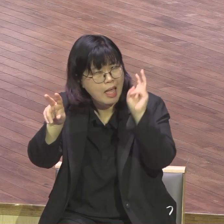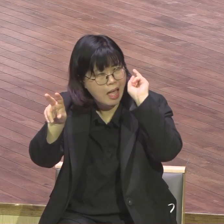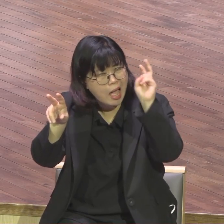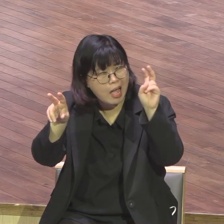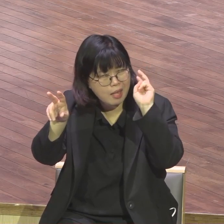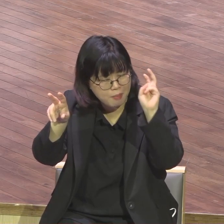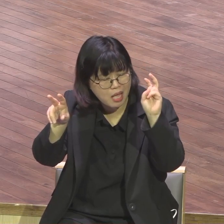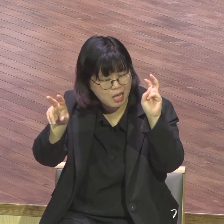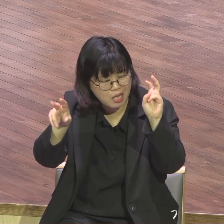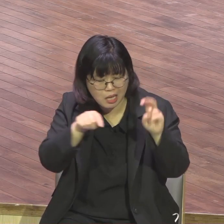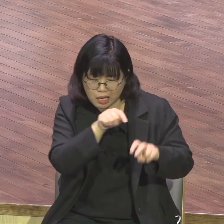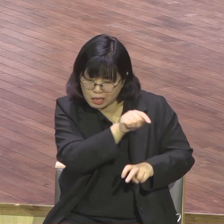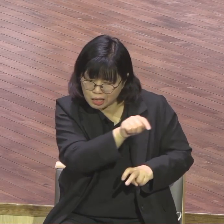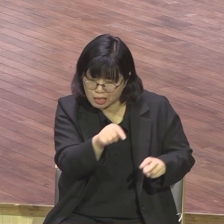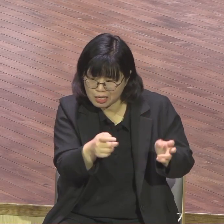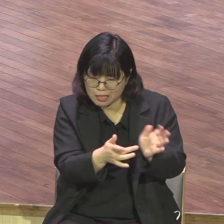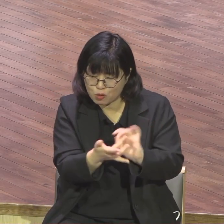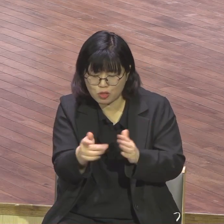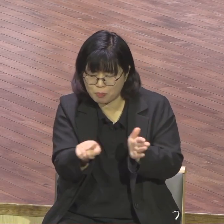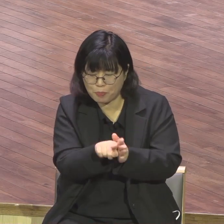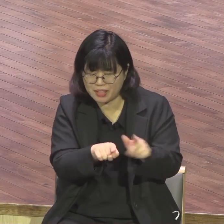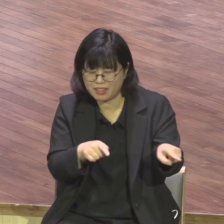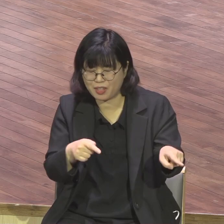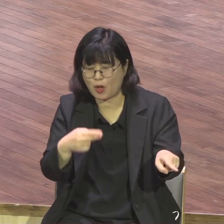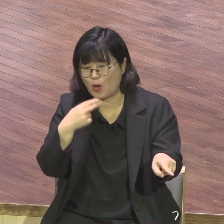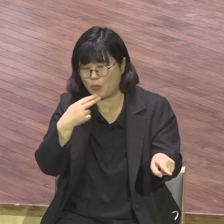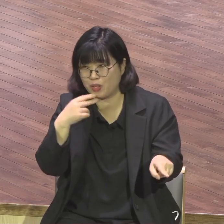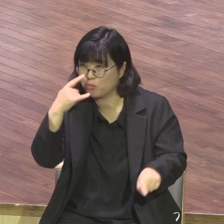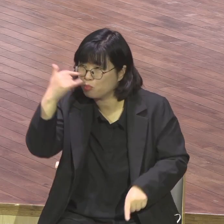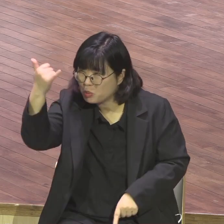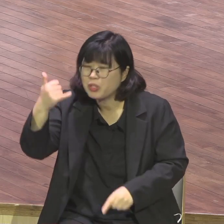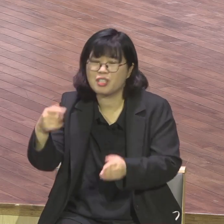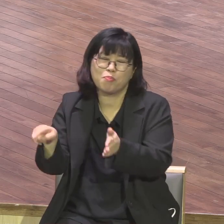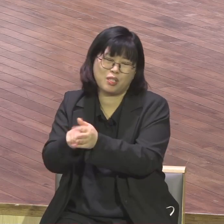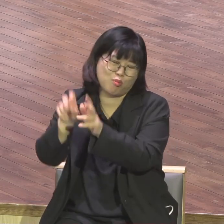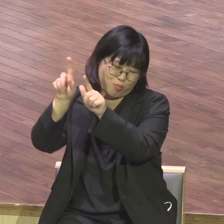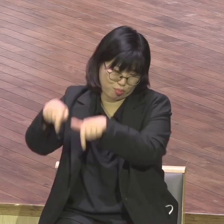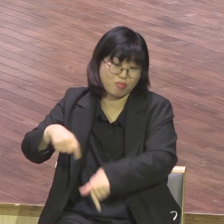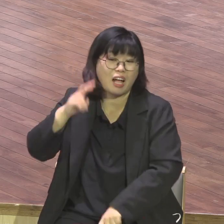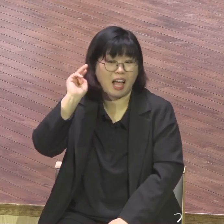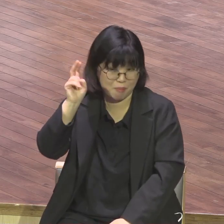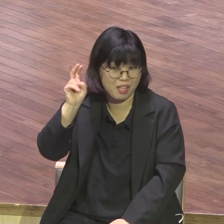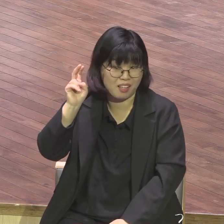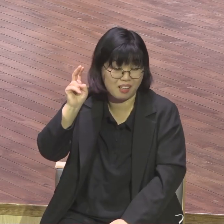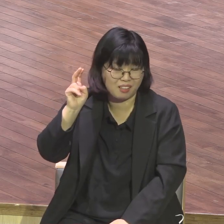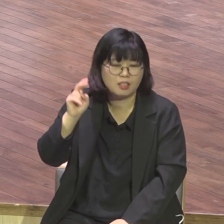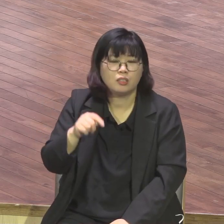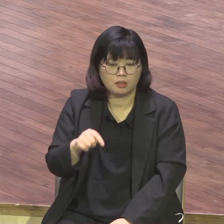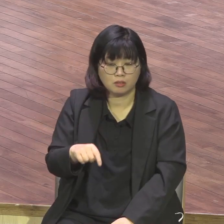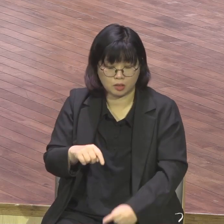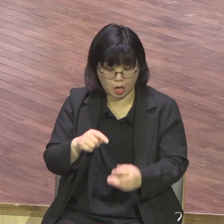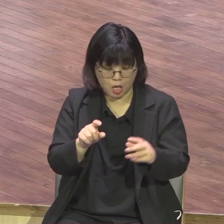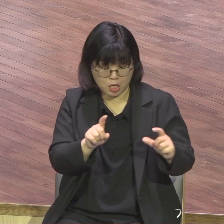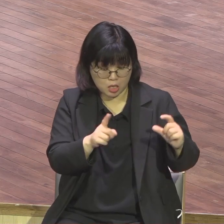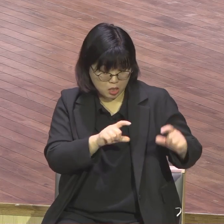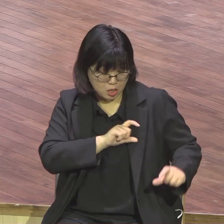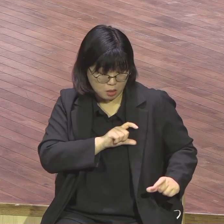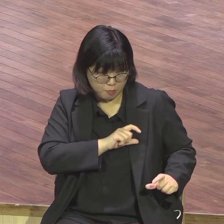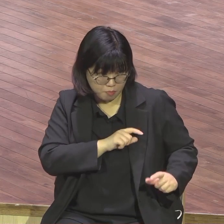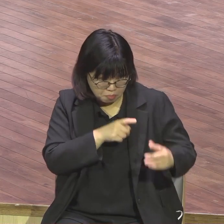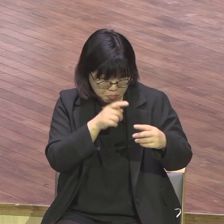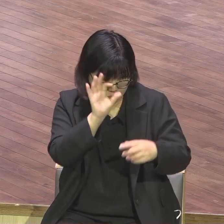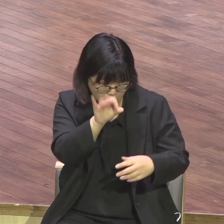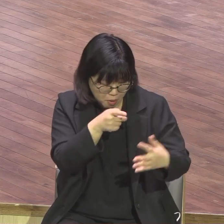이렇게 배경이 다른 이 디모데와 에바브로디도였지만은 복음